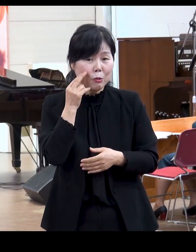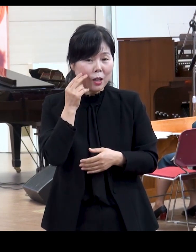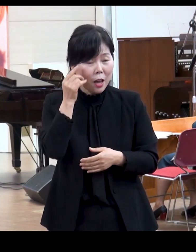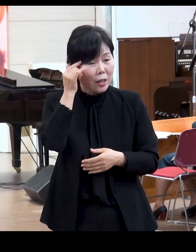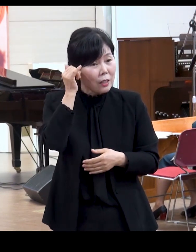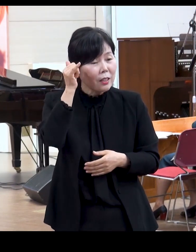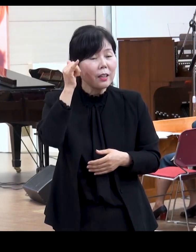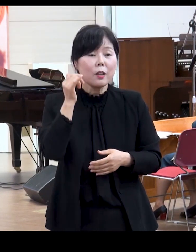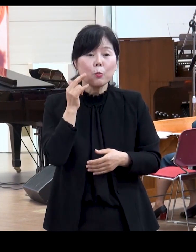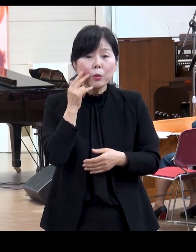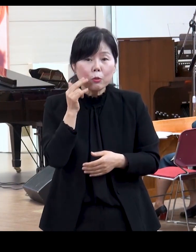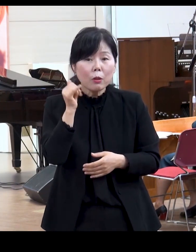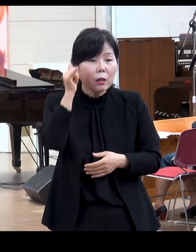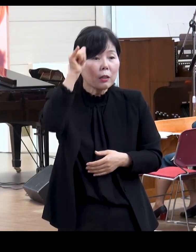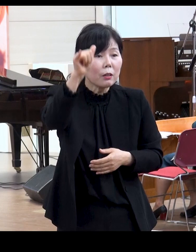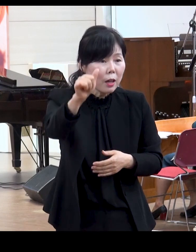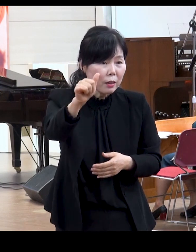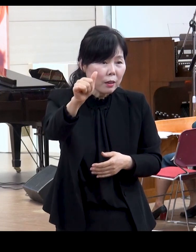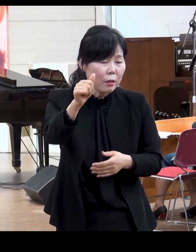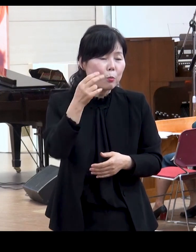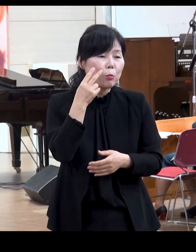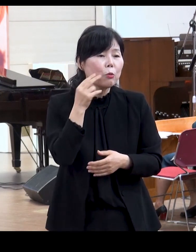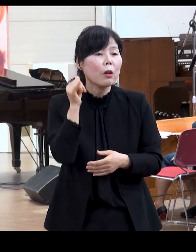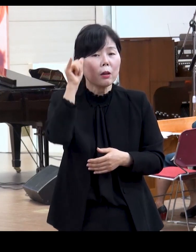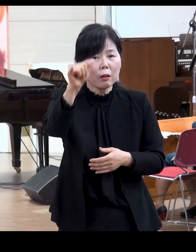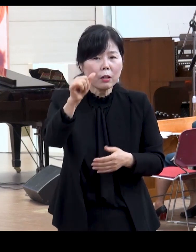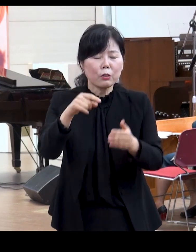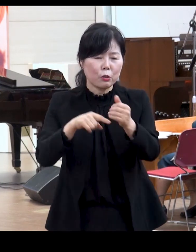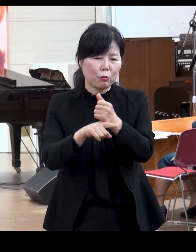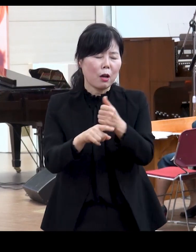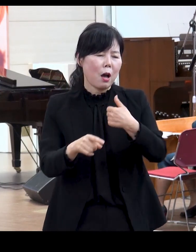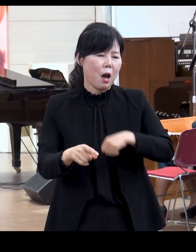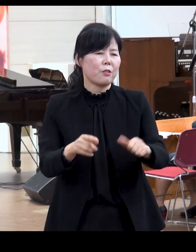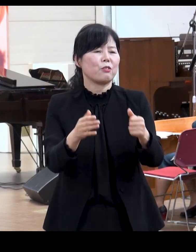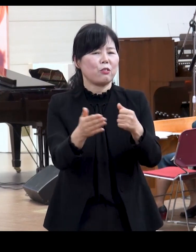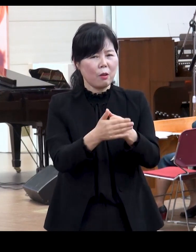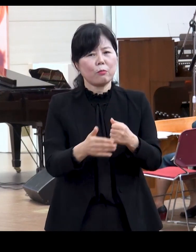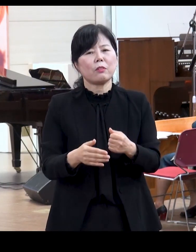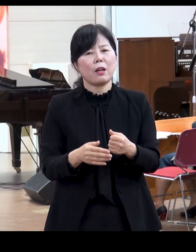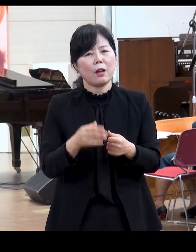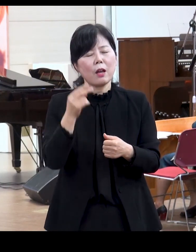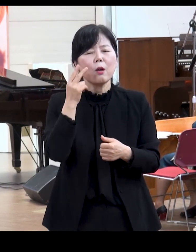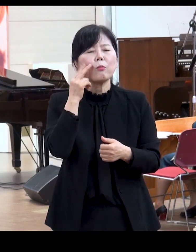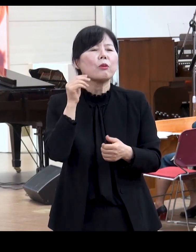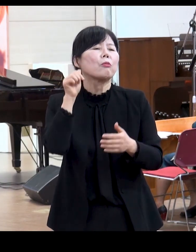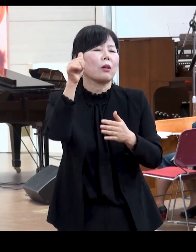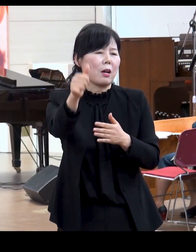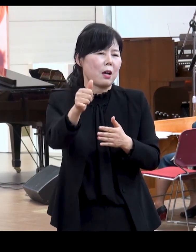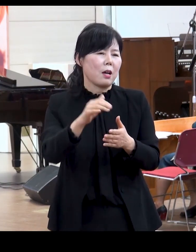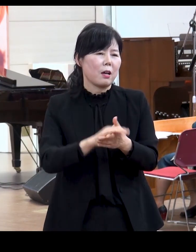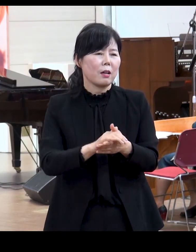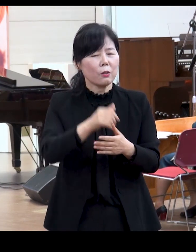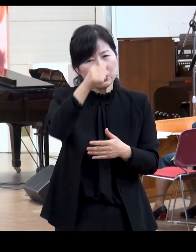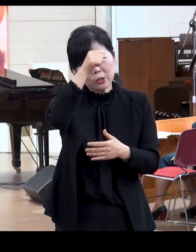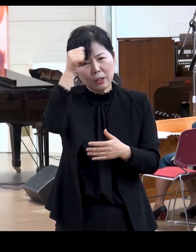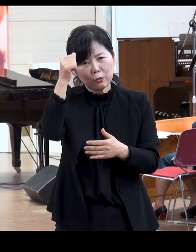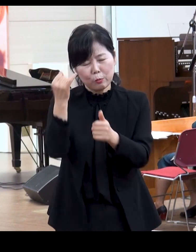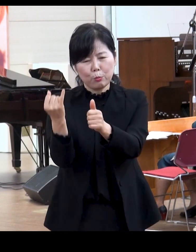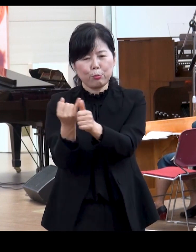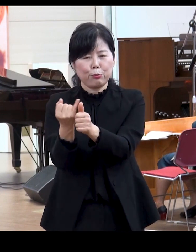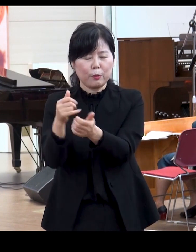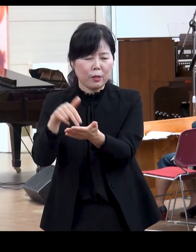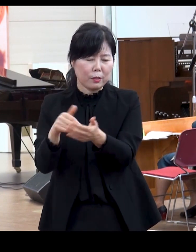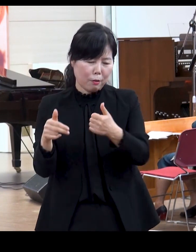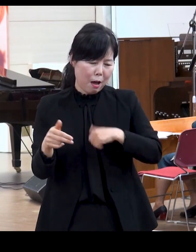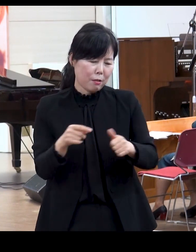미국에 이민 온 이유가 이 아들 때문이다, 이렇게 말할 수 있을 정도 그런 아들이고요. 그리고 이 장로님 부부의